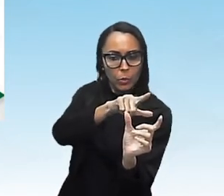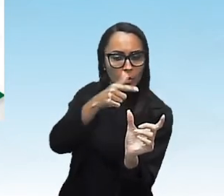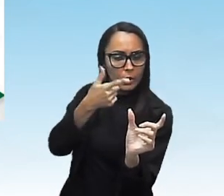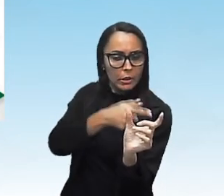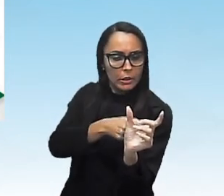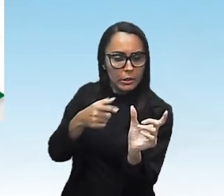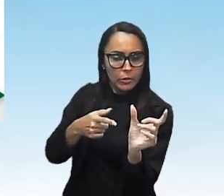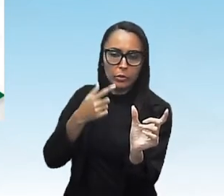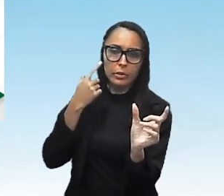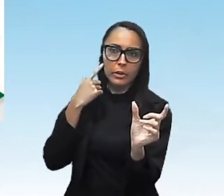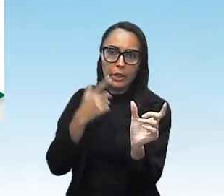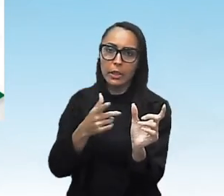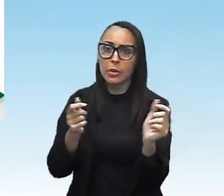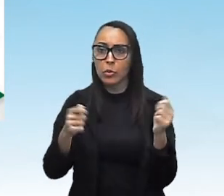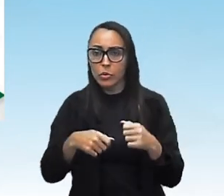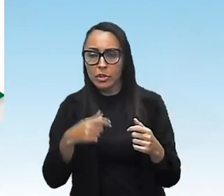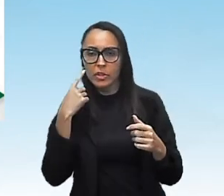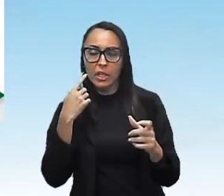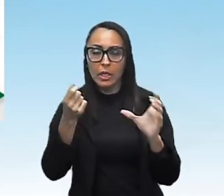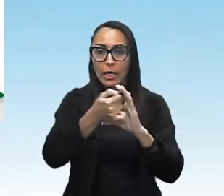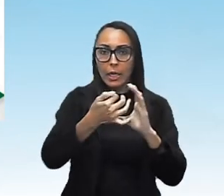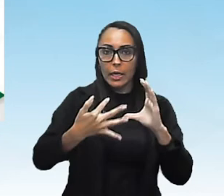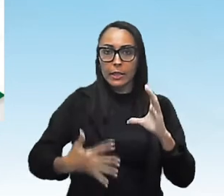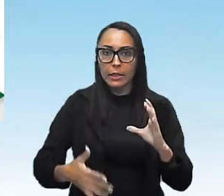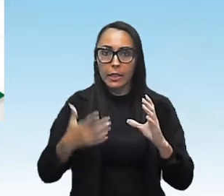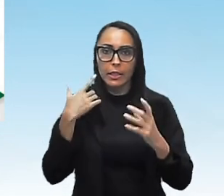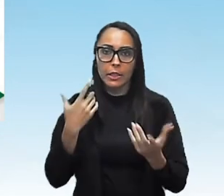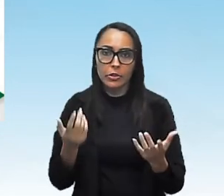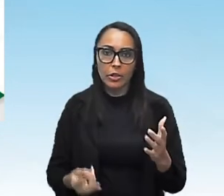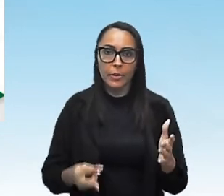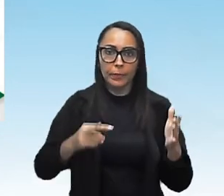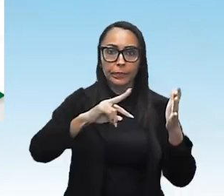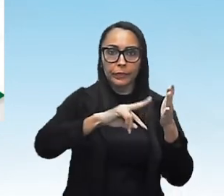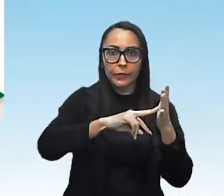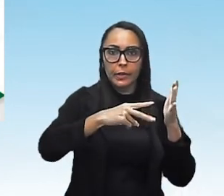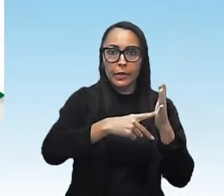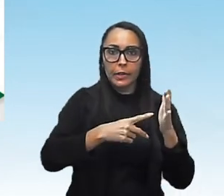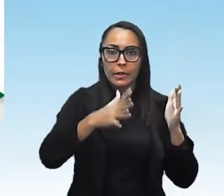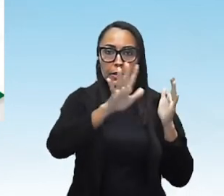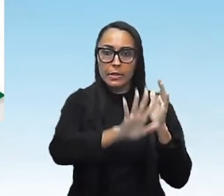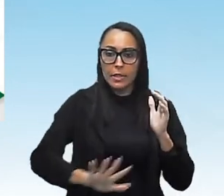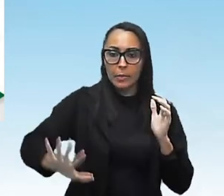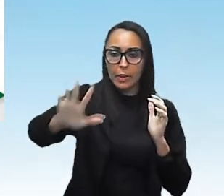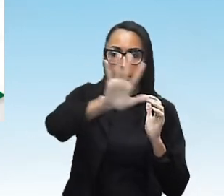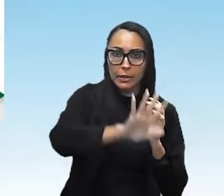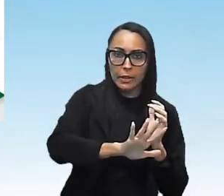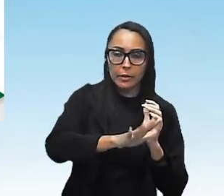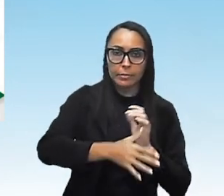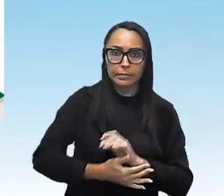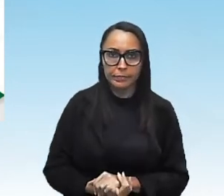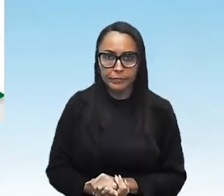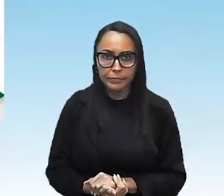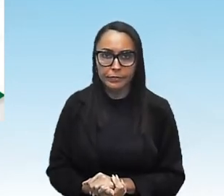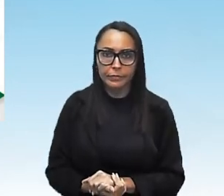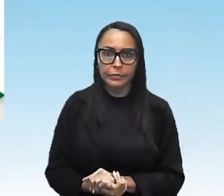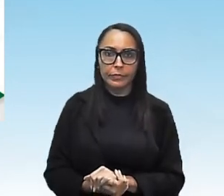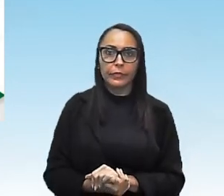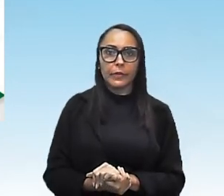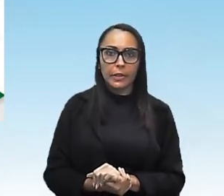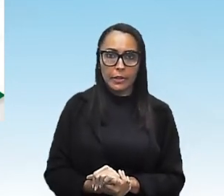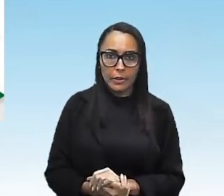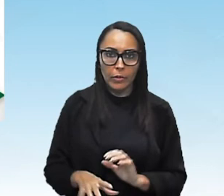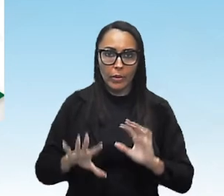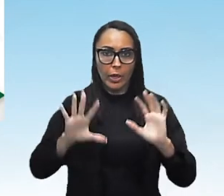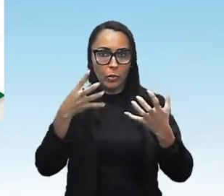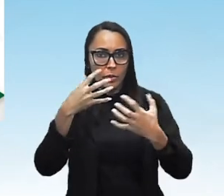trazem consigo características semânticas. Lembram que quando a gente fala semântico, tem a ver com sentido.